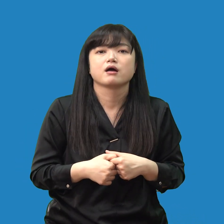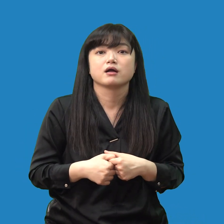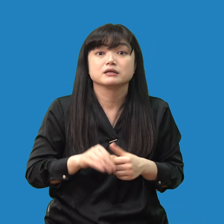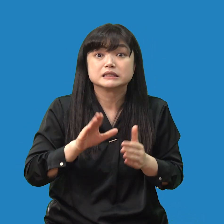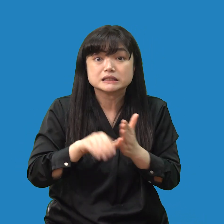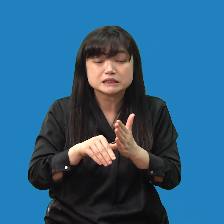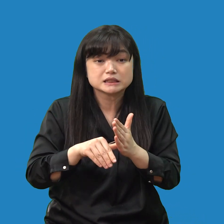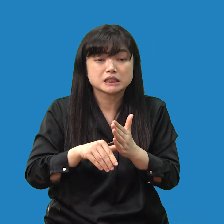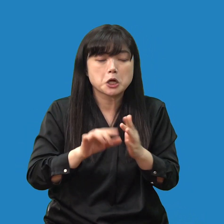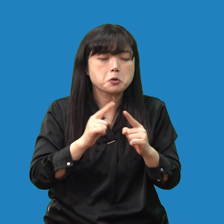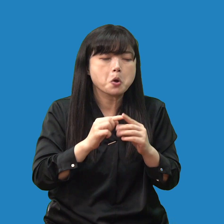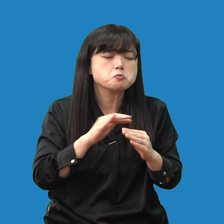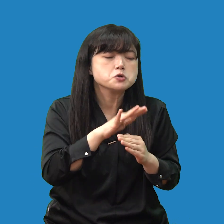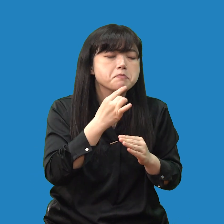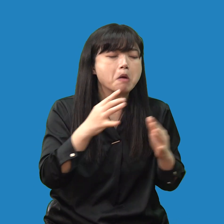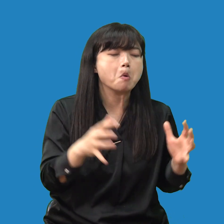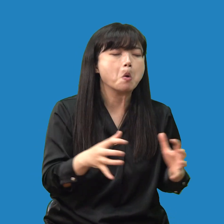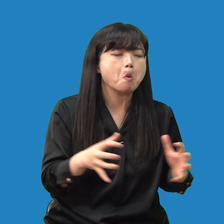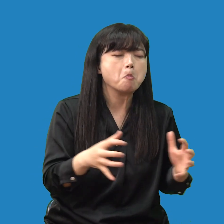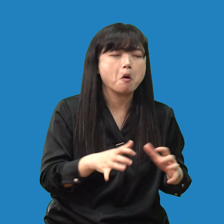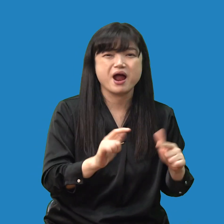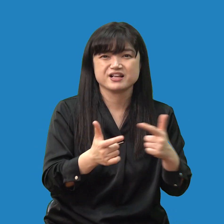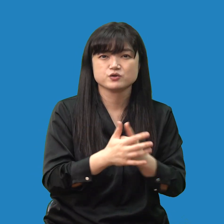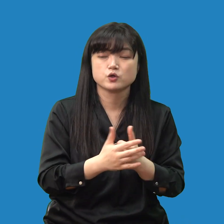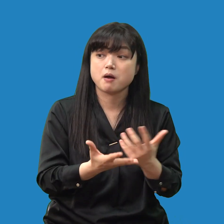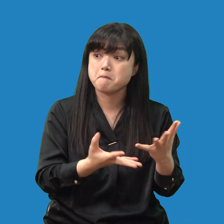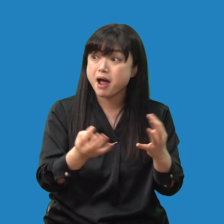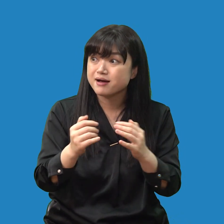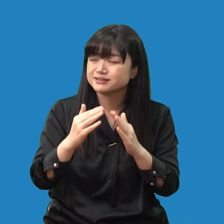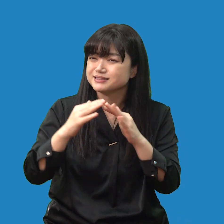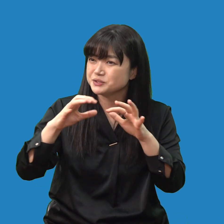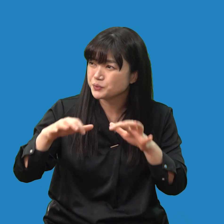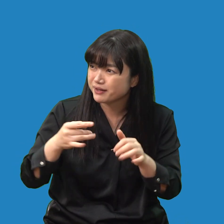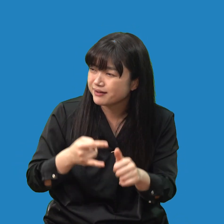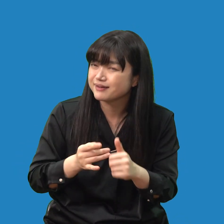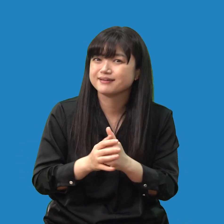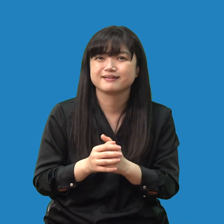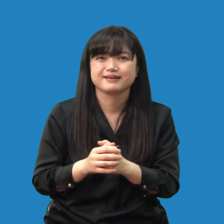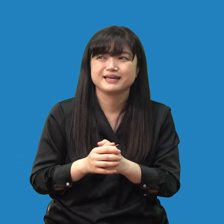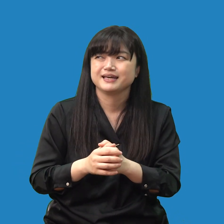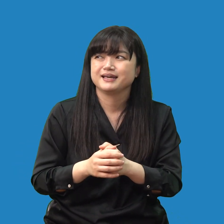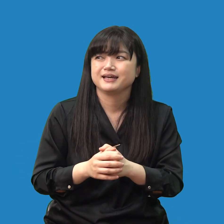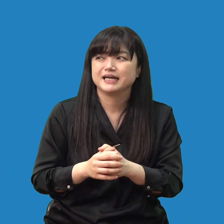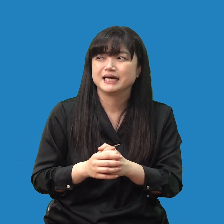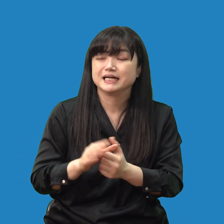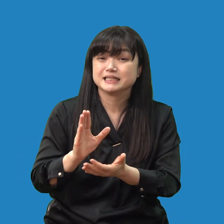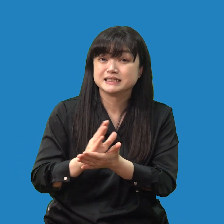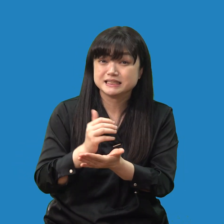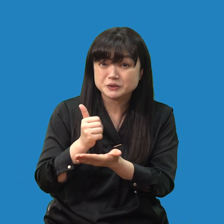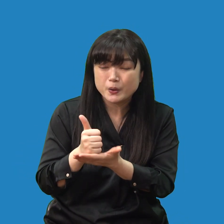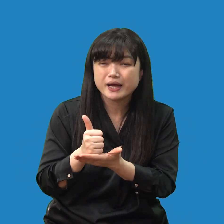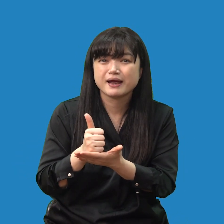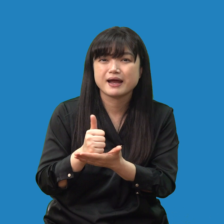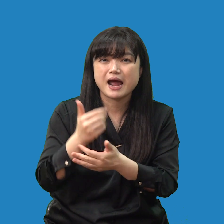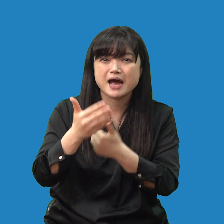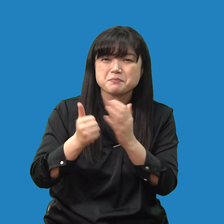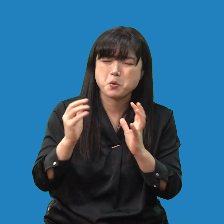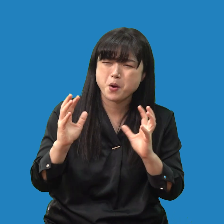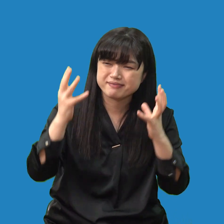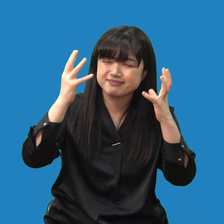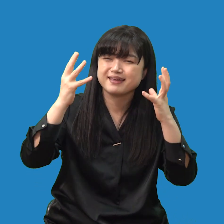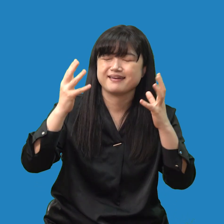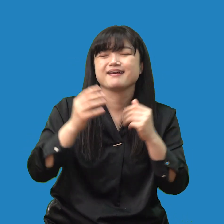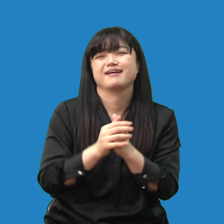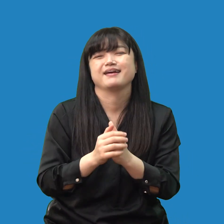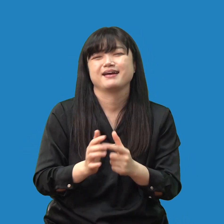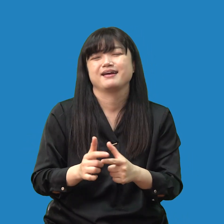그래야 교회가 우리끼리만의 공동체가 아니라 더 많은 이웃들에게로 참 그리스도의 그 하나님의 환대가